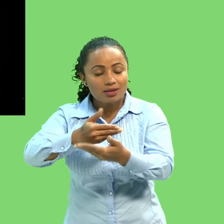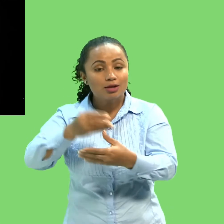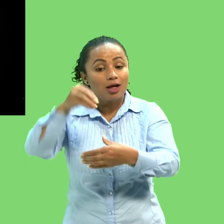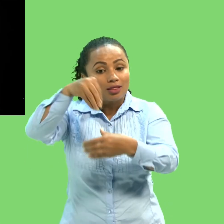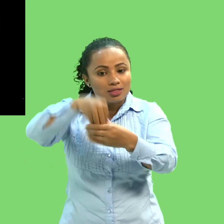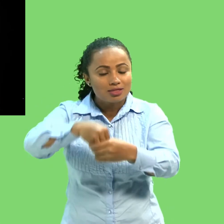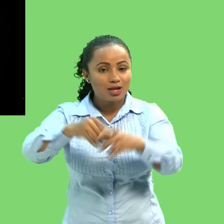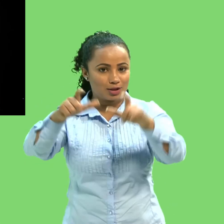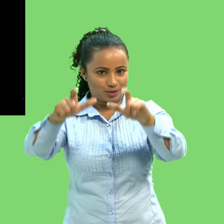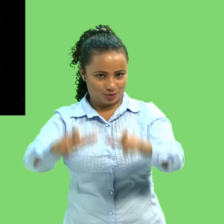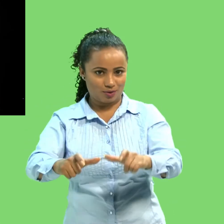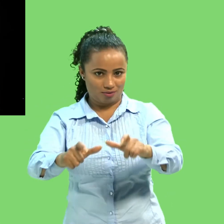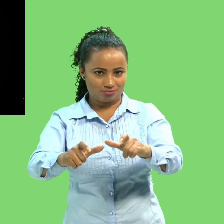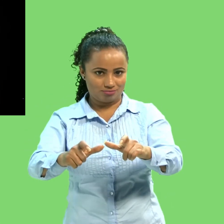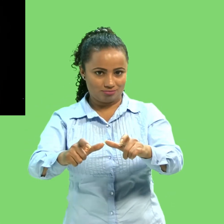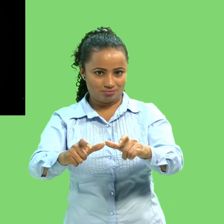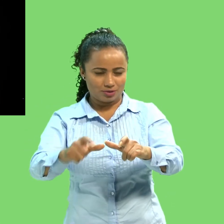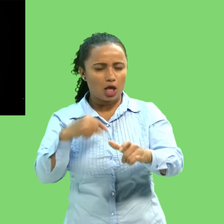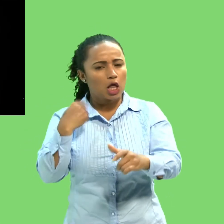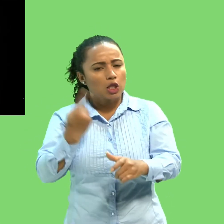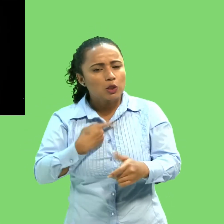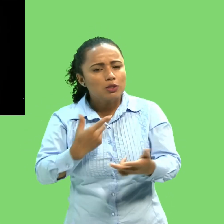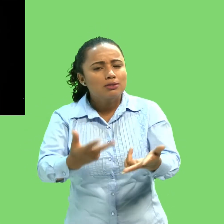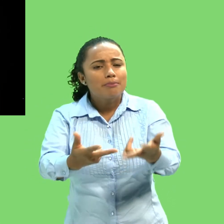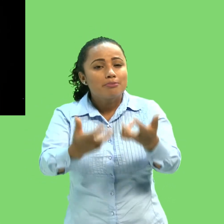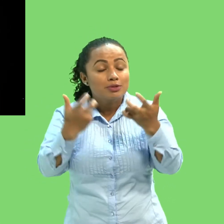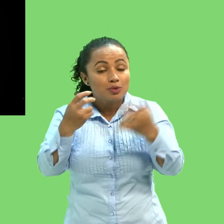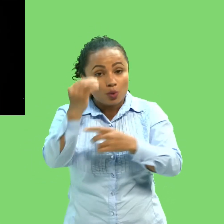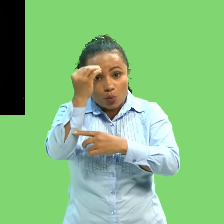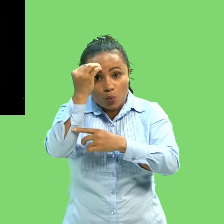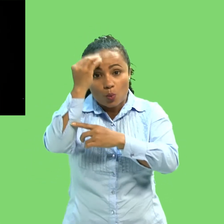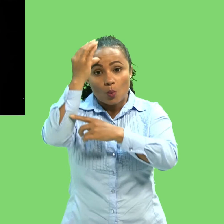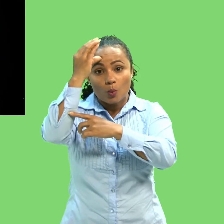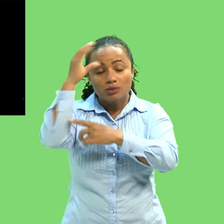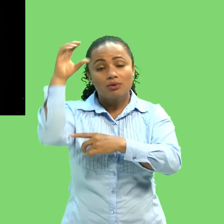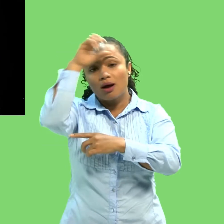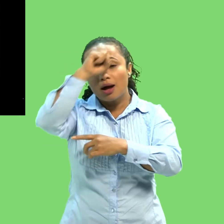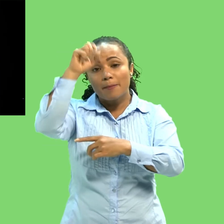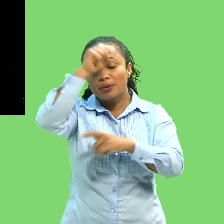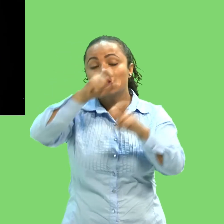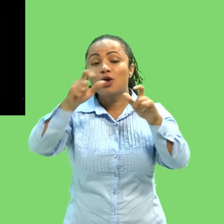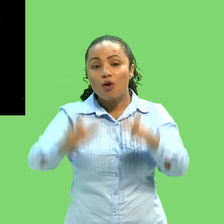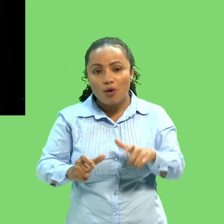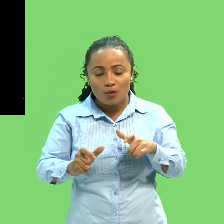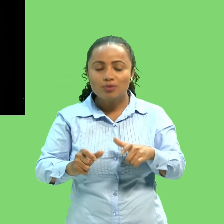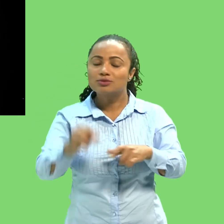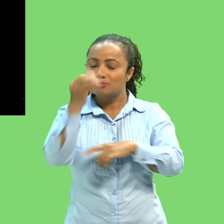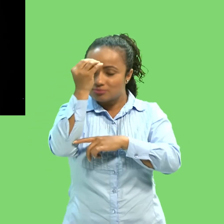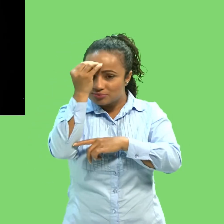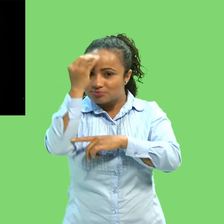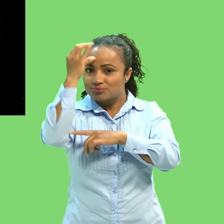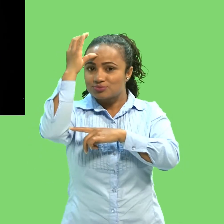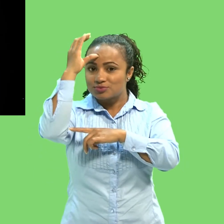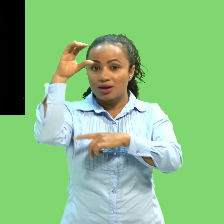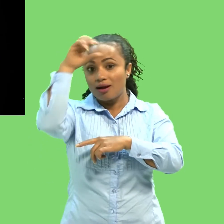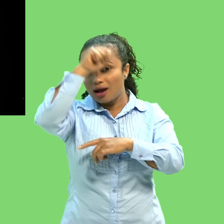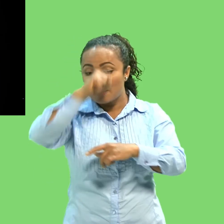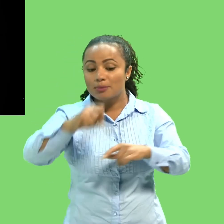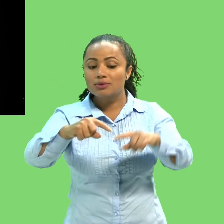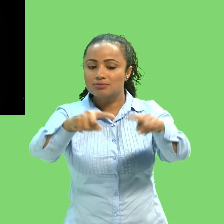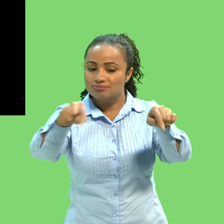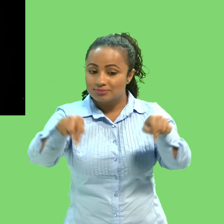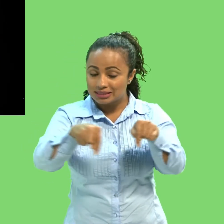que o conhecimento vai ser adquirido onde? Na sala de aula, certo? Por exemplo, né? Mas também pode estar ligado também a